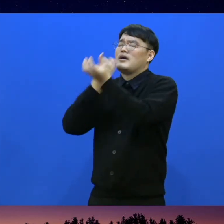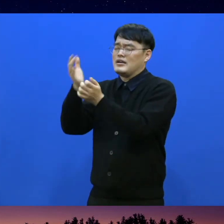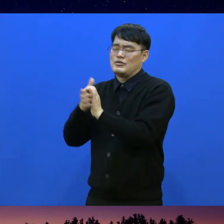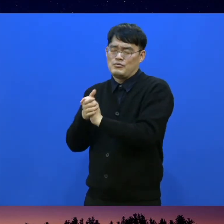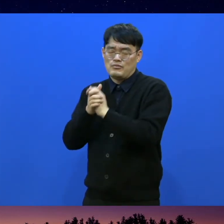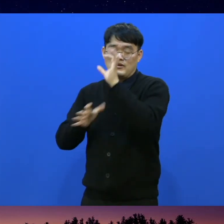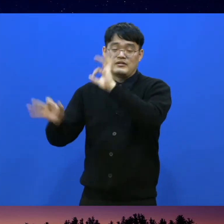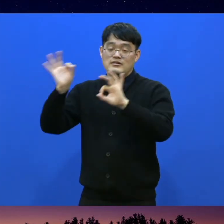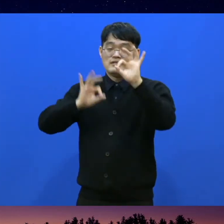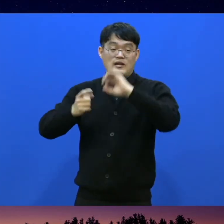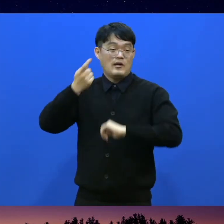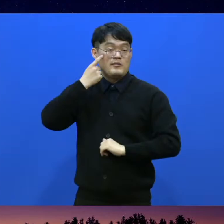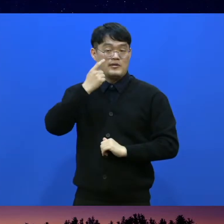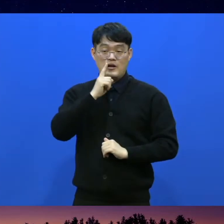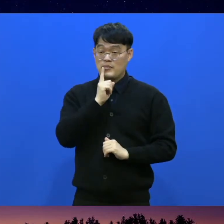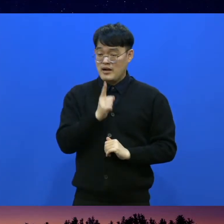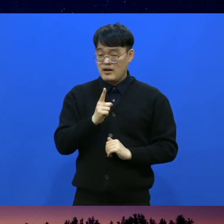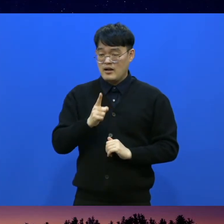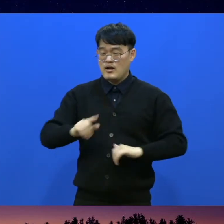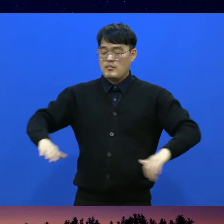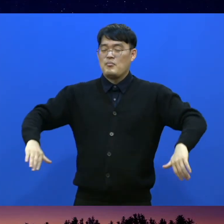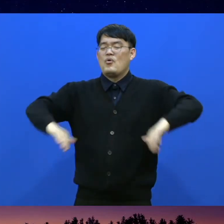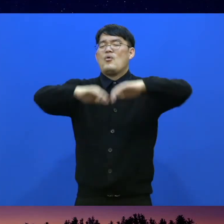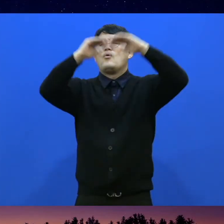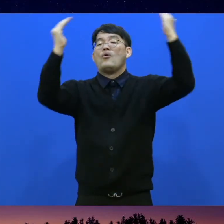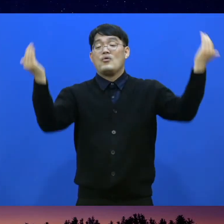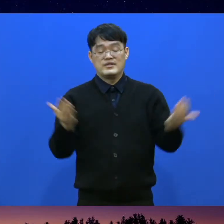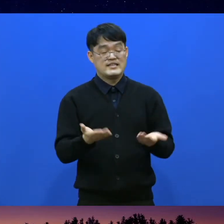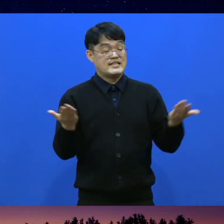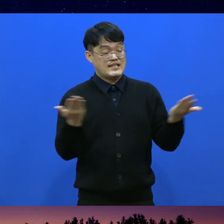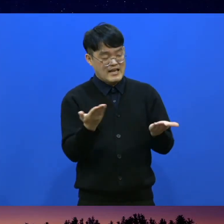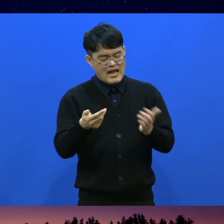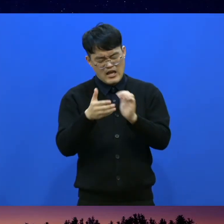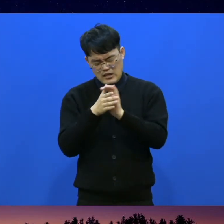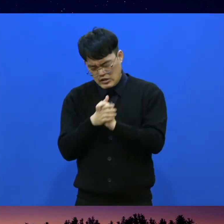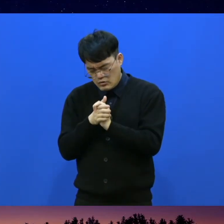모든 것, 다만 모든 일에 기도와 간구.